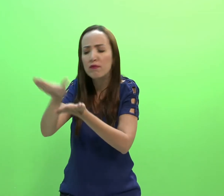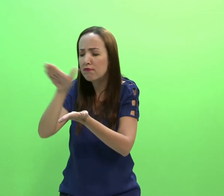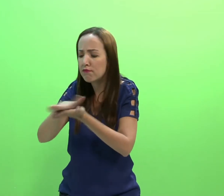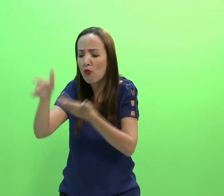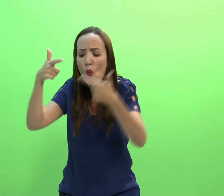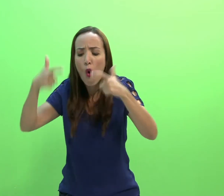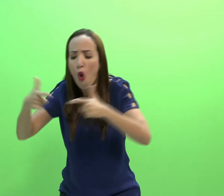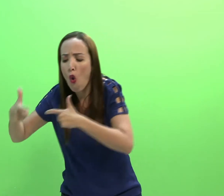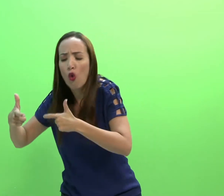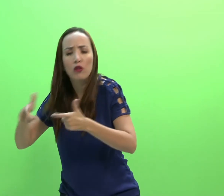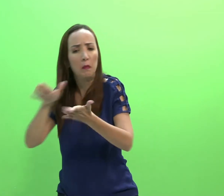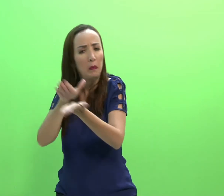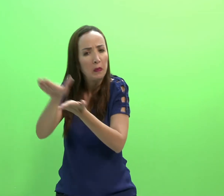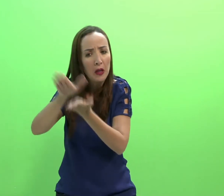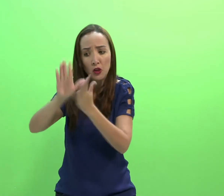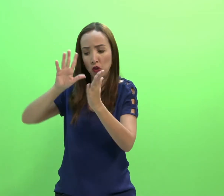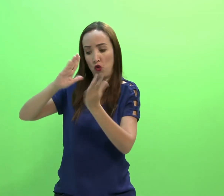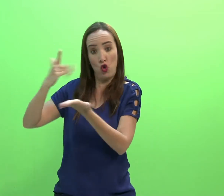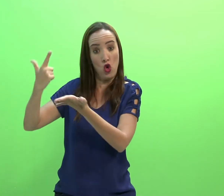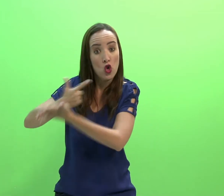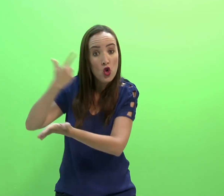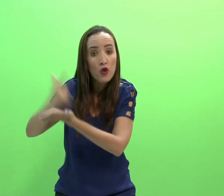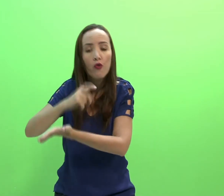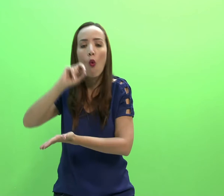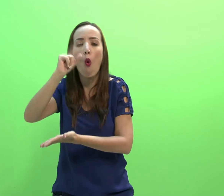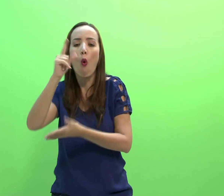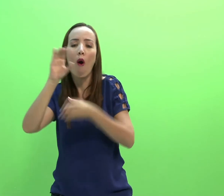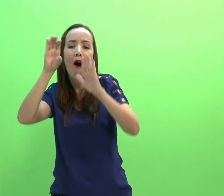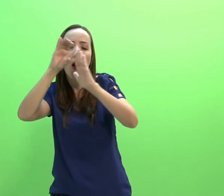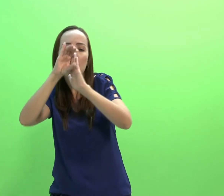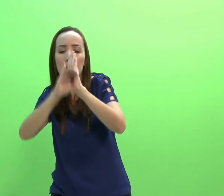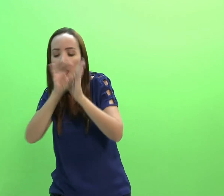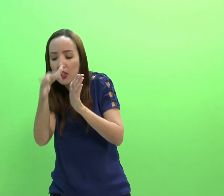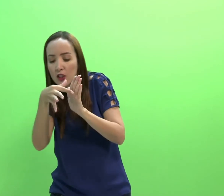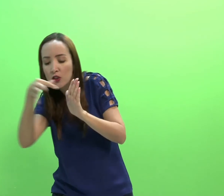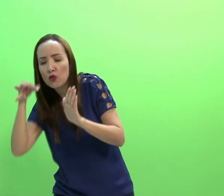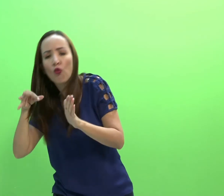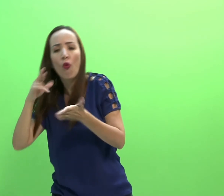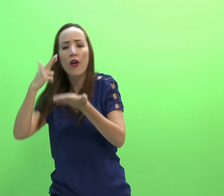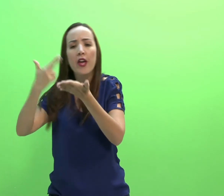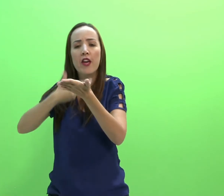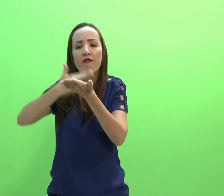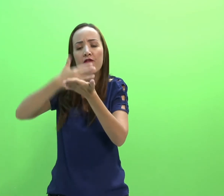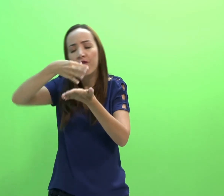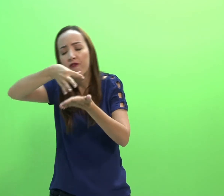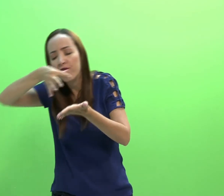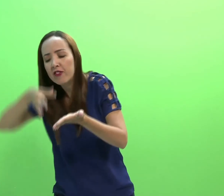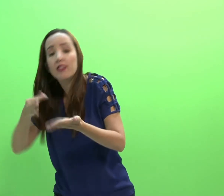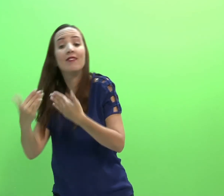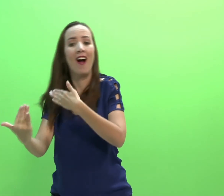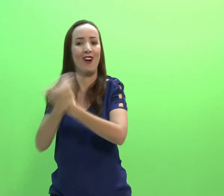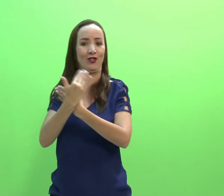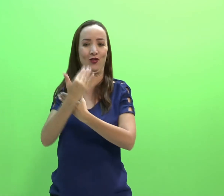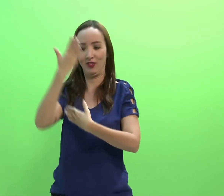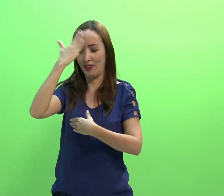material pesquisado. Onde encontrar esse material? É um livro? Onde? Uma revista? Então,